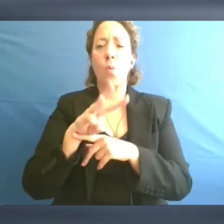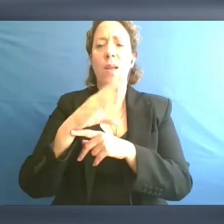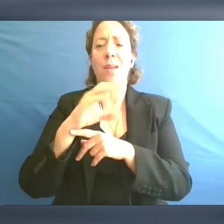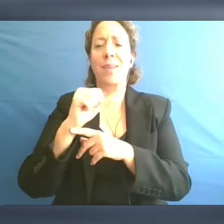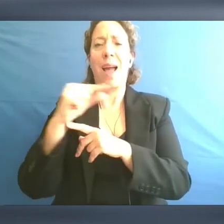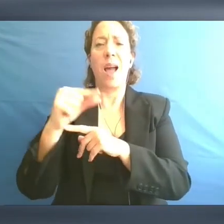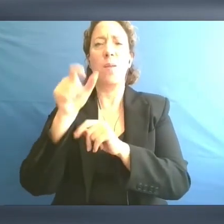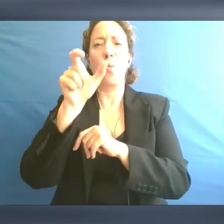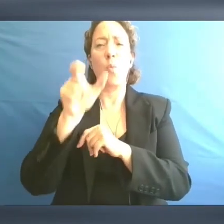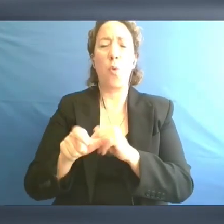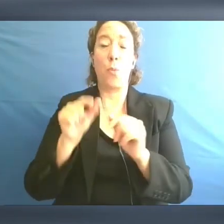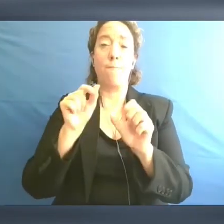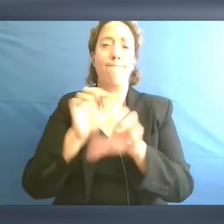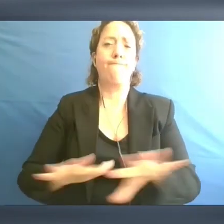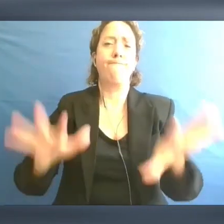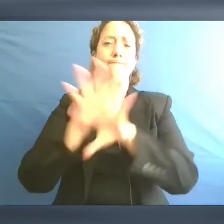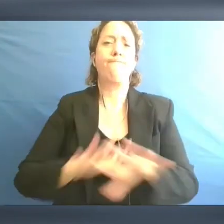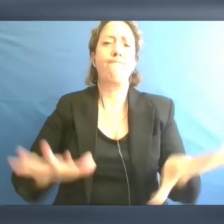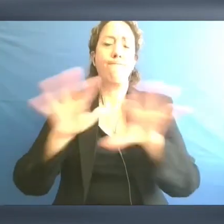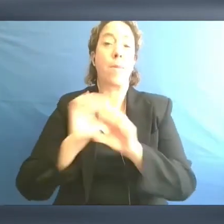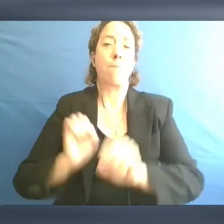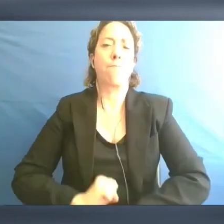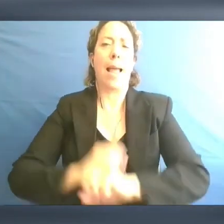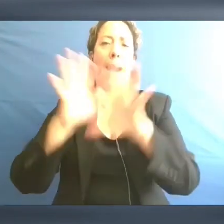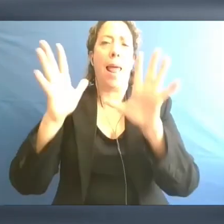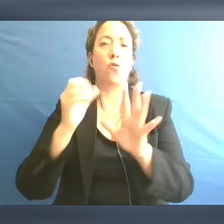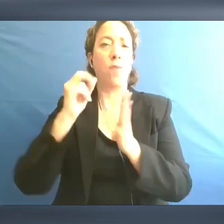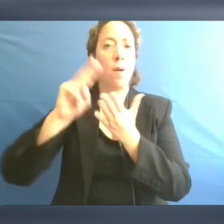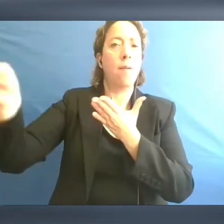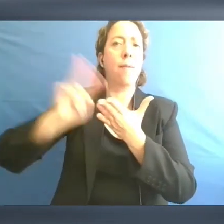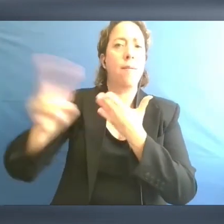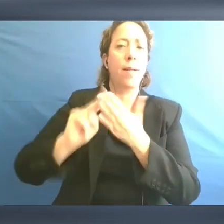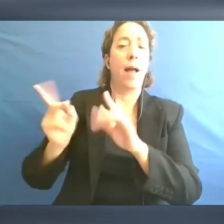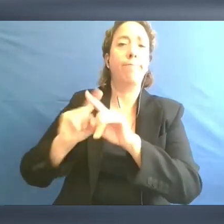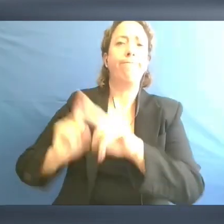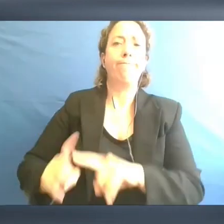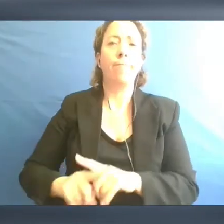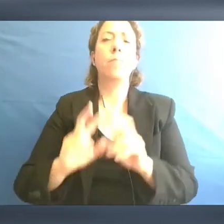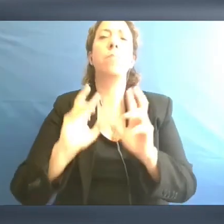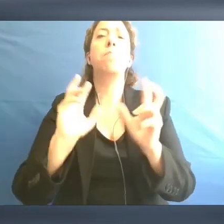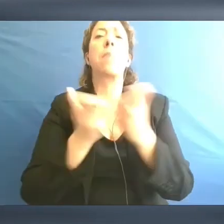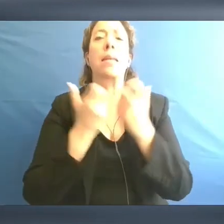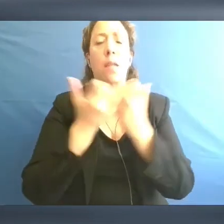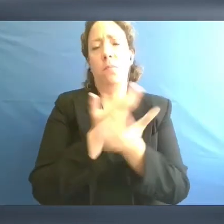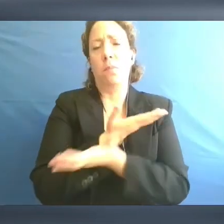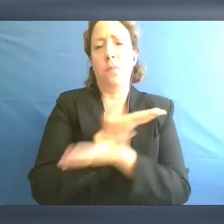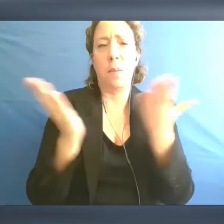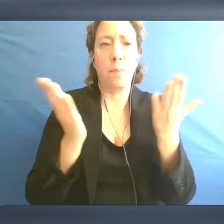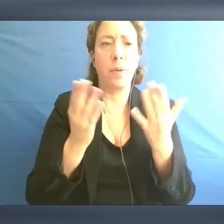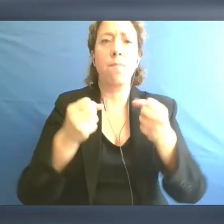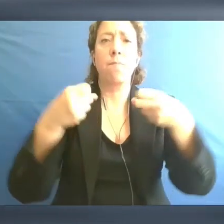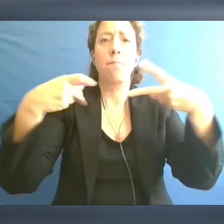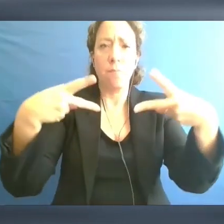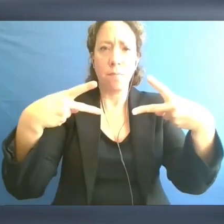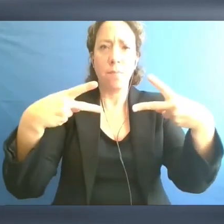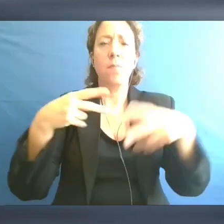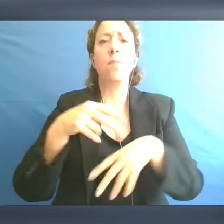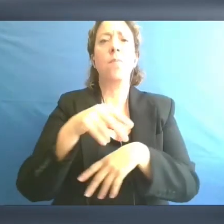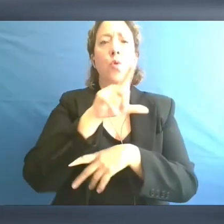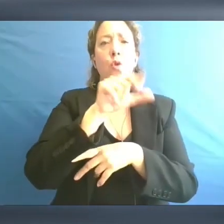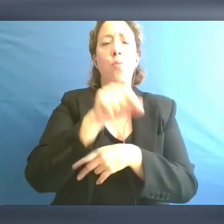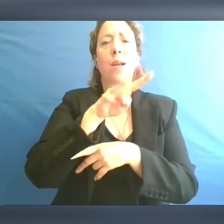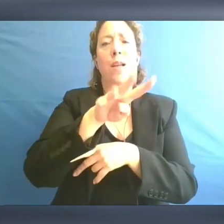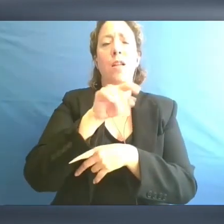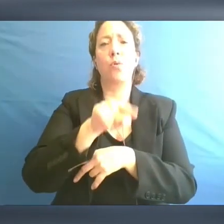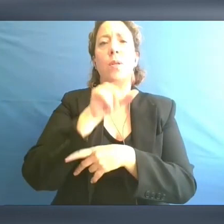très clairs et même sont assez souvent sujets à interprétation. Alors si on prend un exemple assez simple, le critère 2.4.2, titre